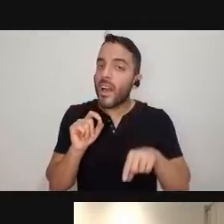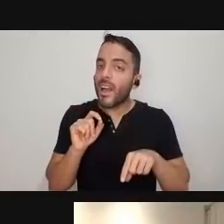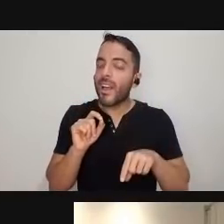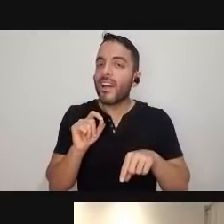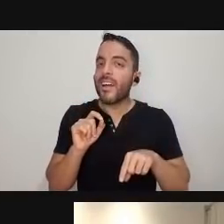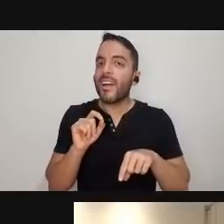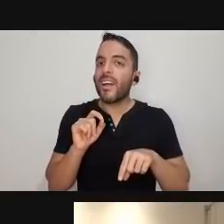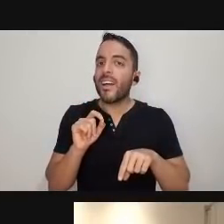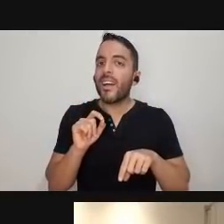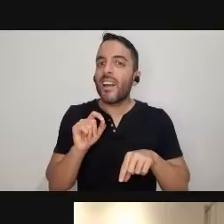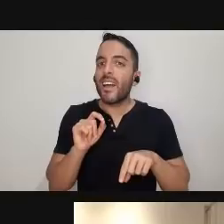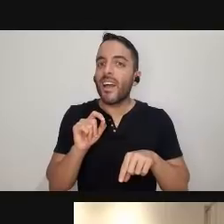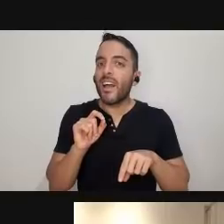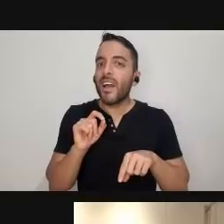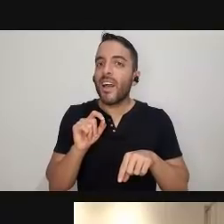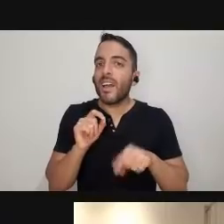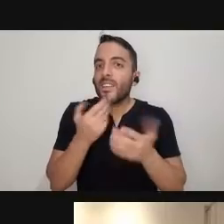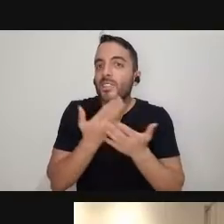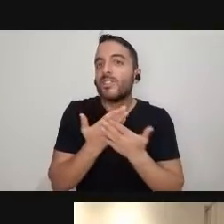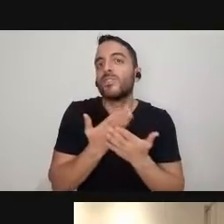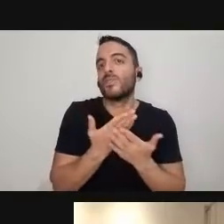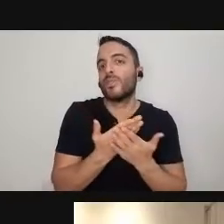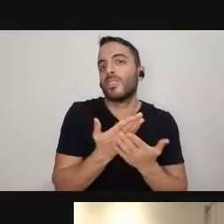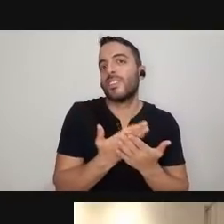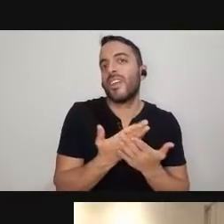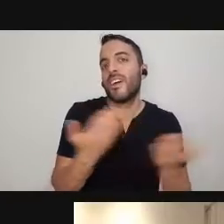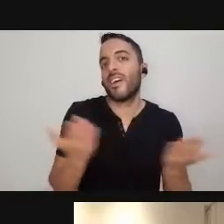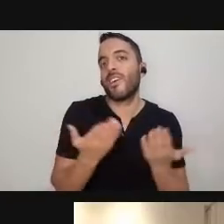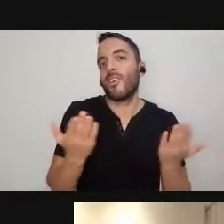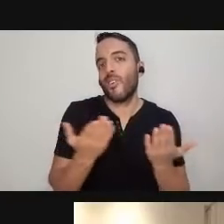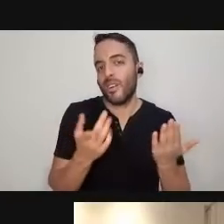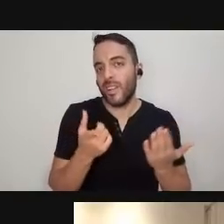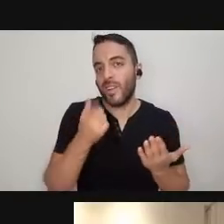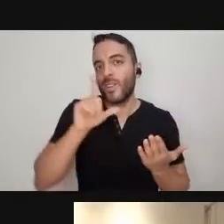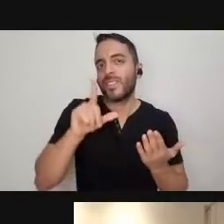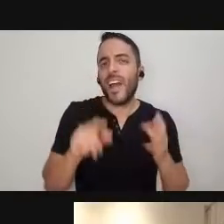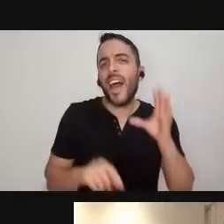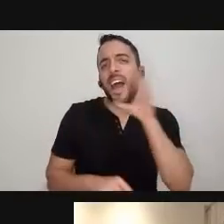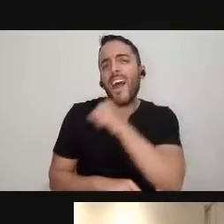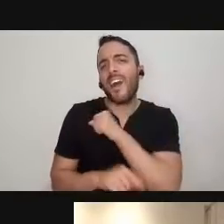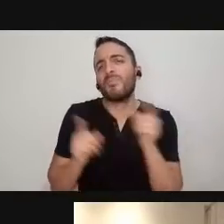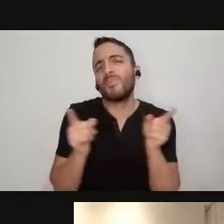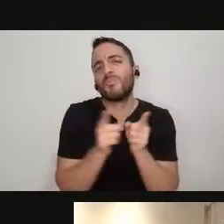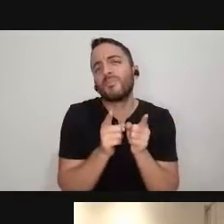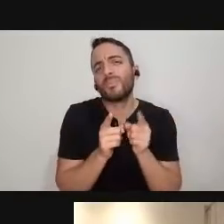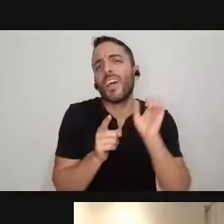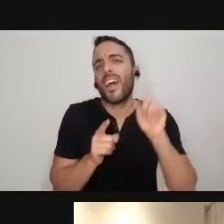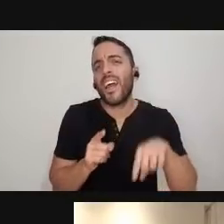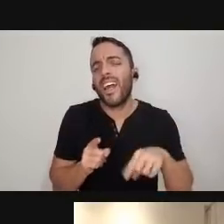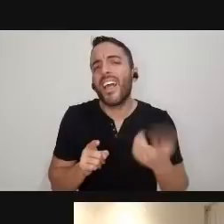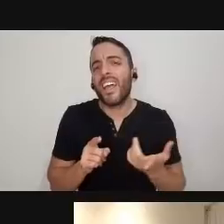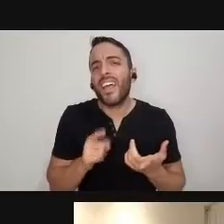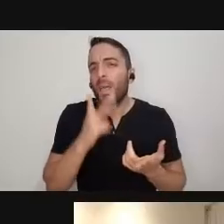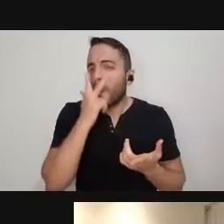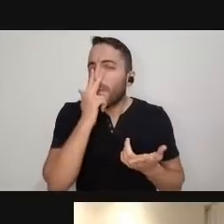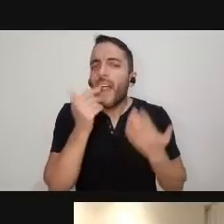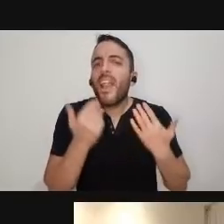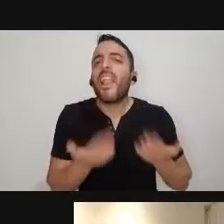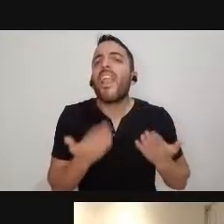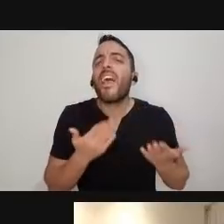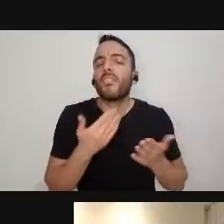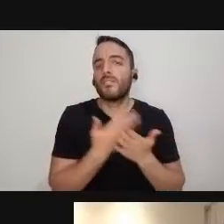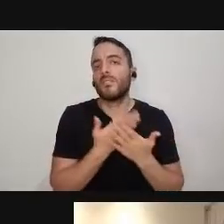pequenos investimentos em estudo, pequenos estudos muito ligeiros, estudos muito passageiros, muito leves, que eu tenho feito